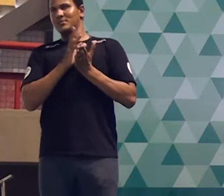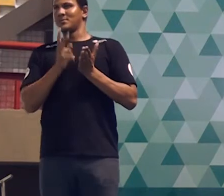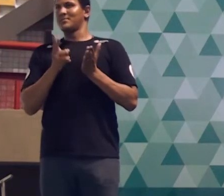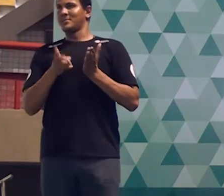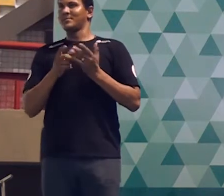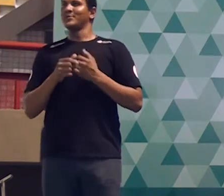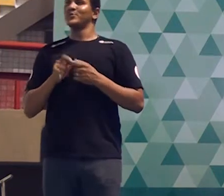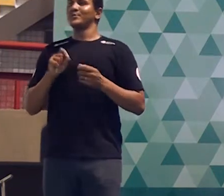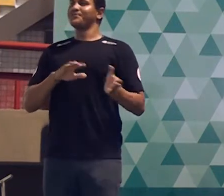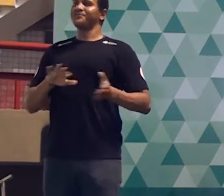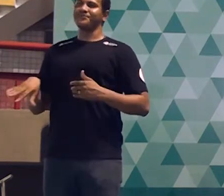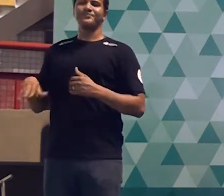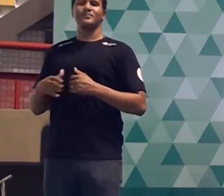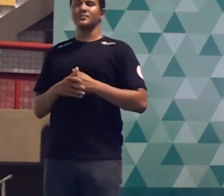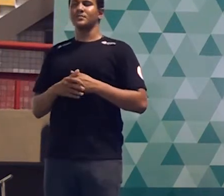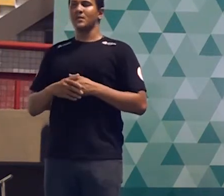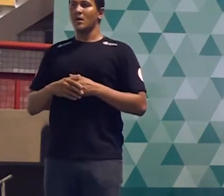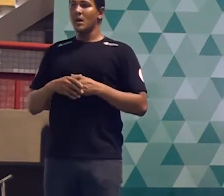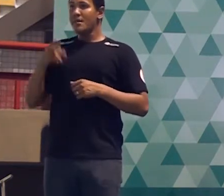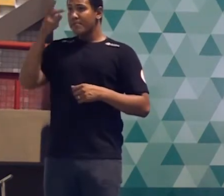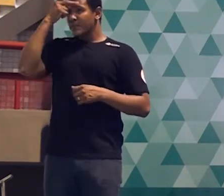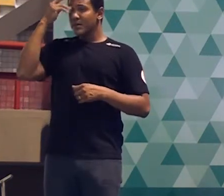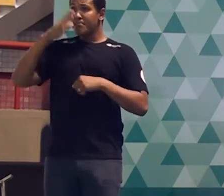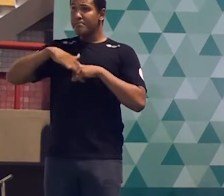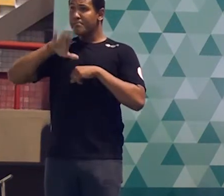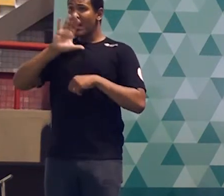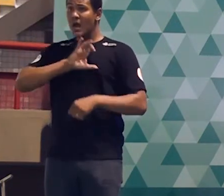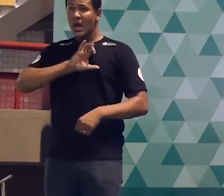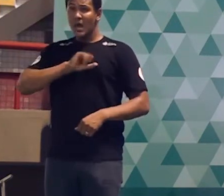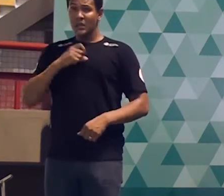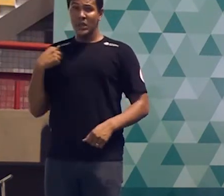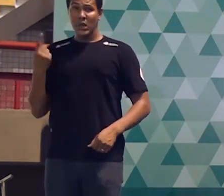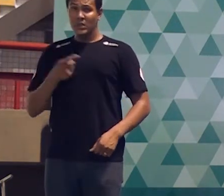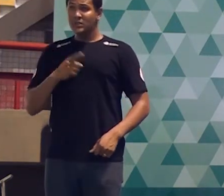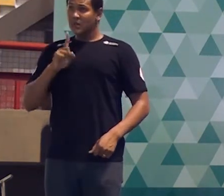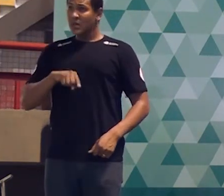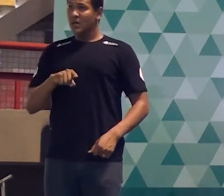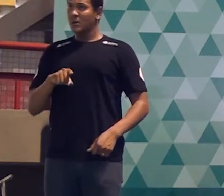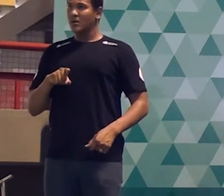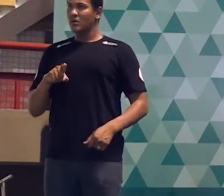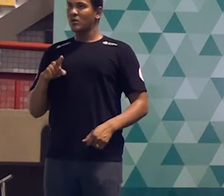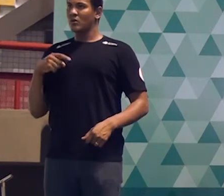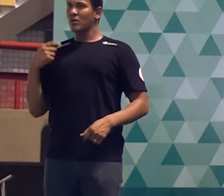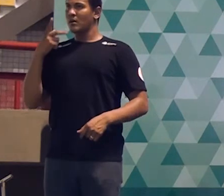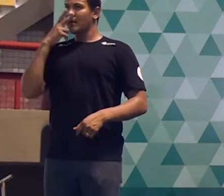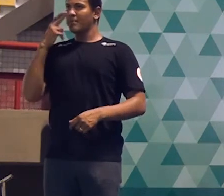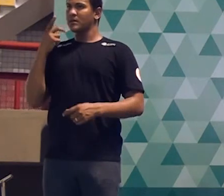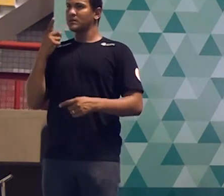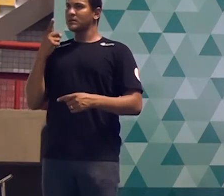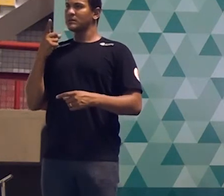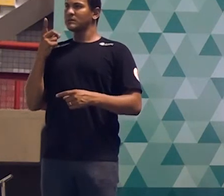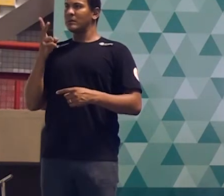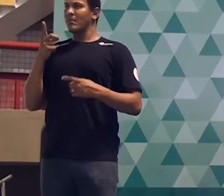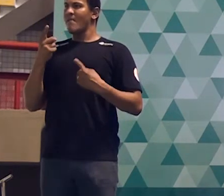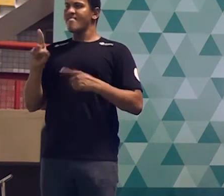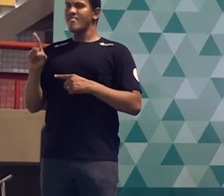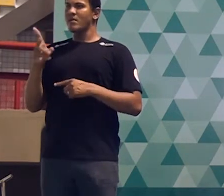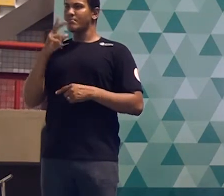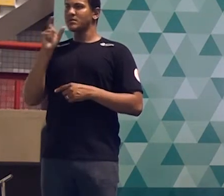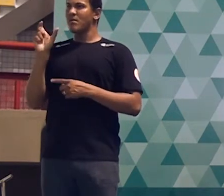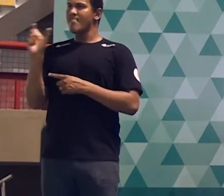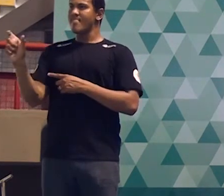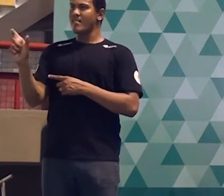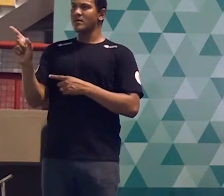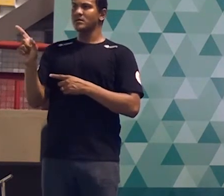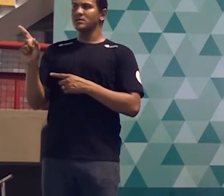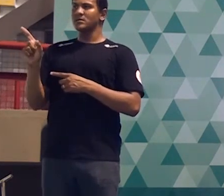As pessoas que a gente mais ama são as pessoas que a gente mais fere. São as pessoas